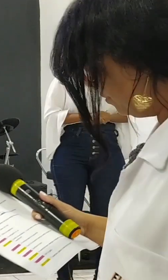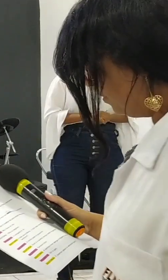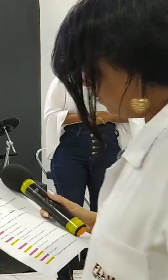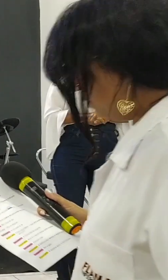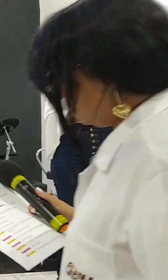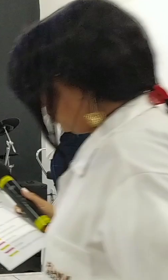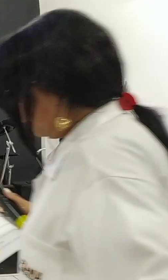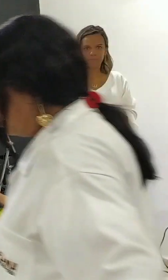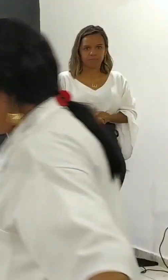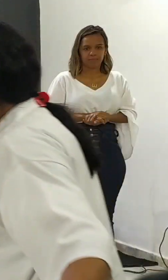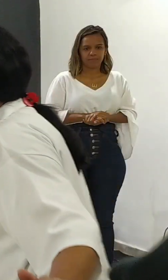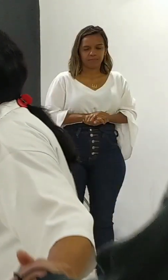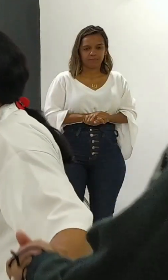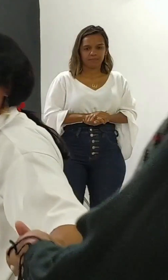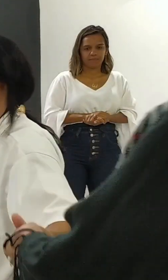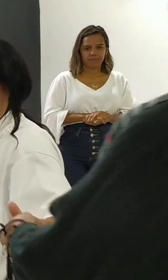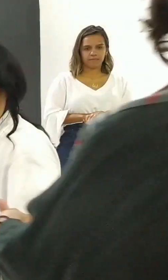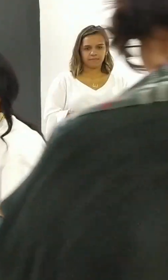Obrigada, minha filha.